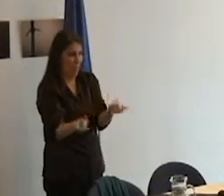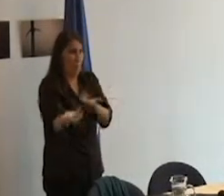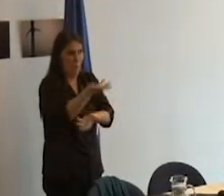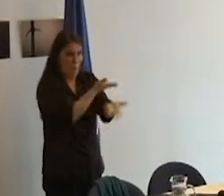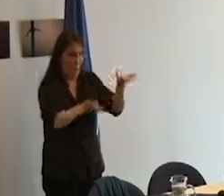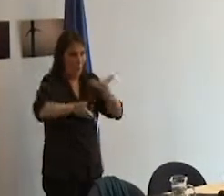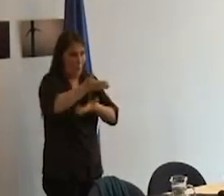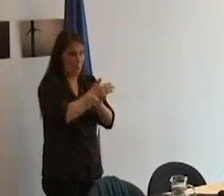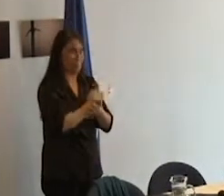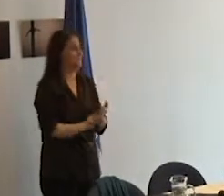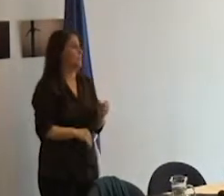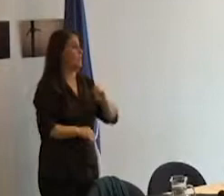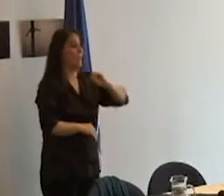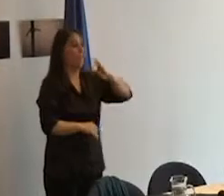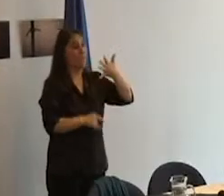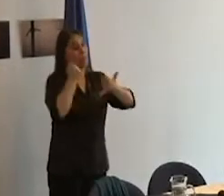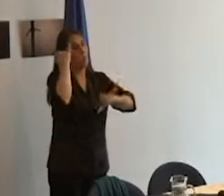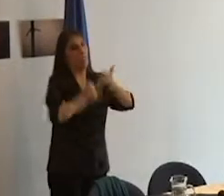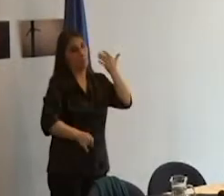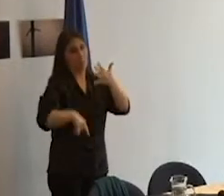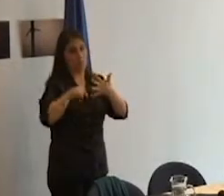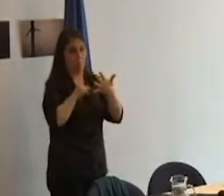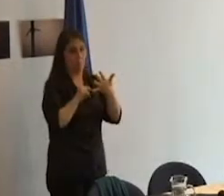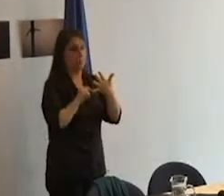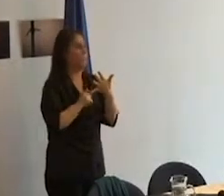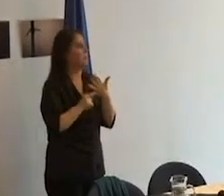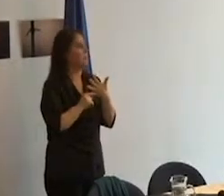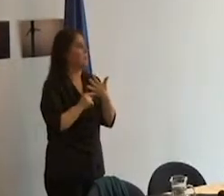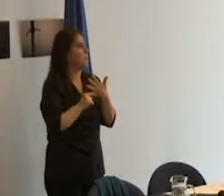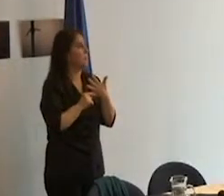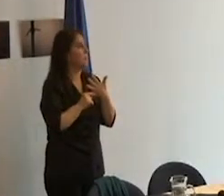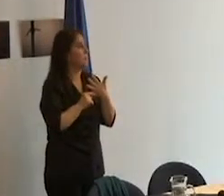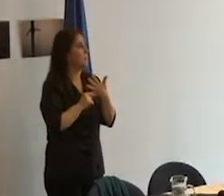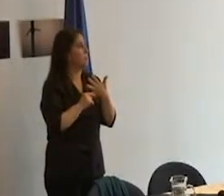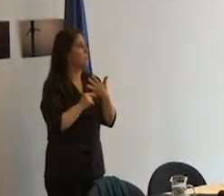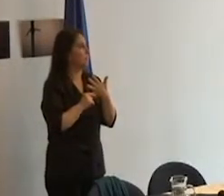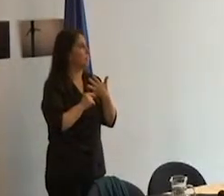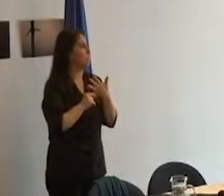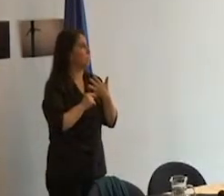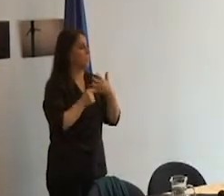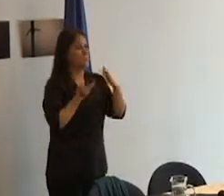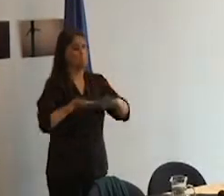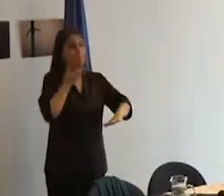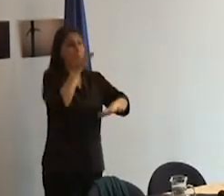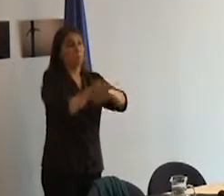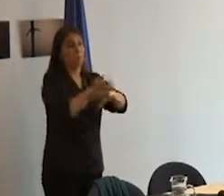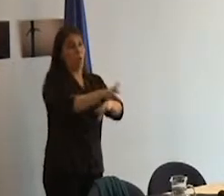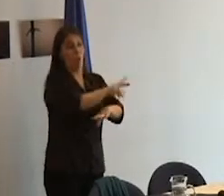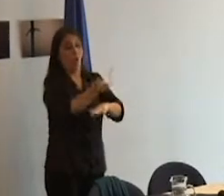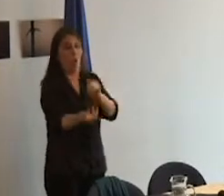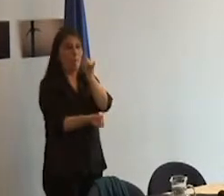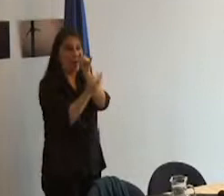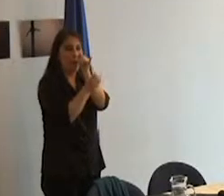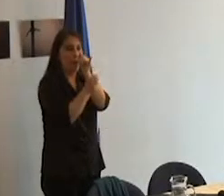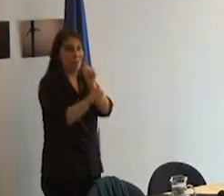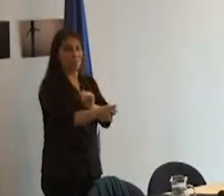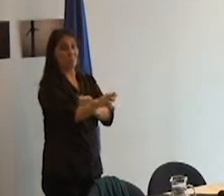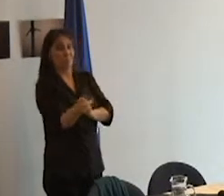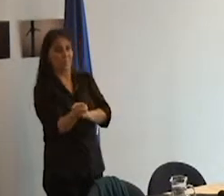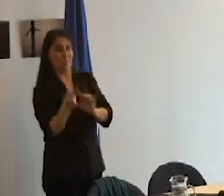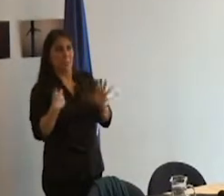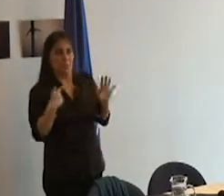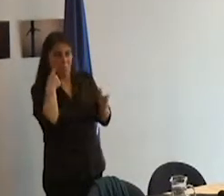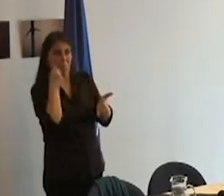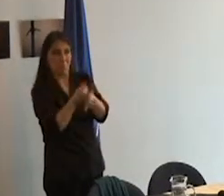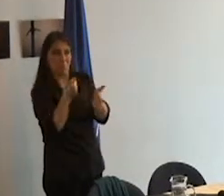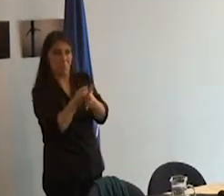Quinto y último punto, apuestas por unas pedagogías otras. En este punto de